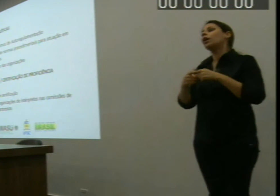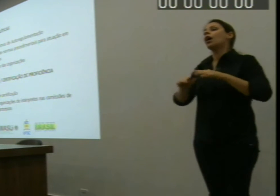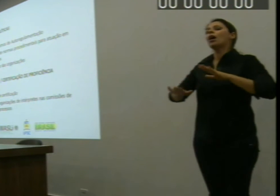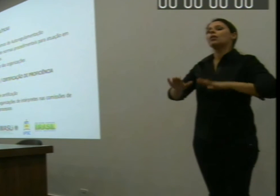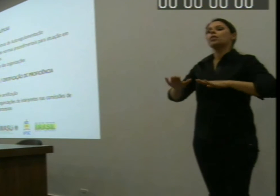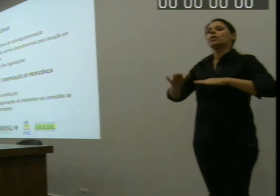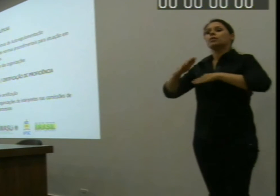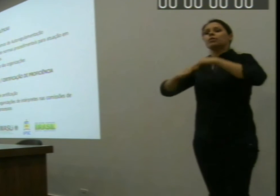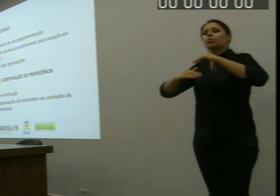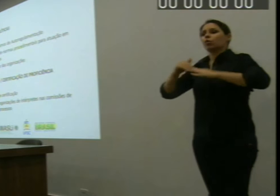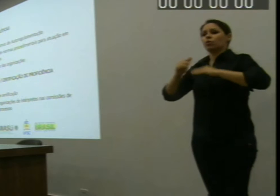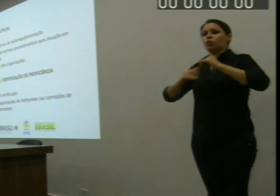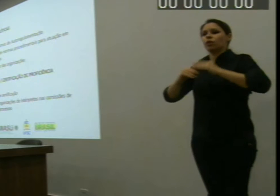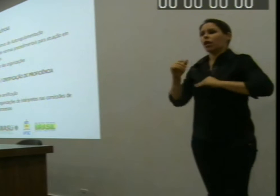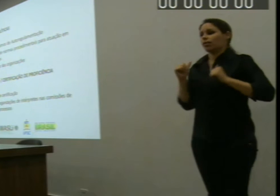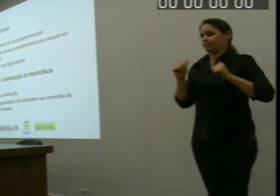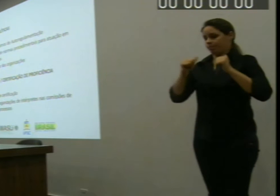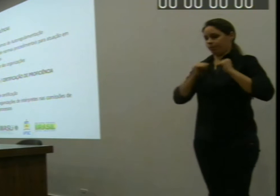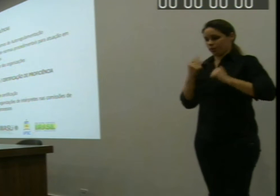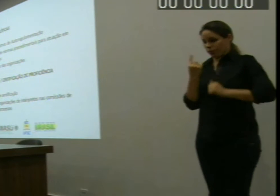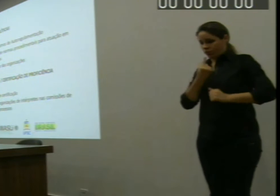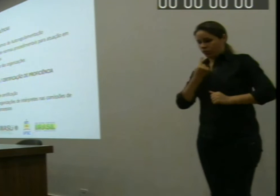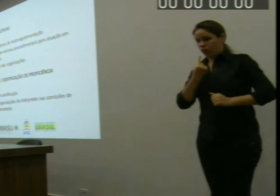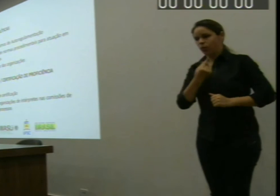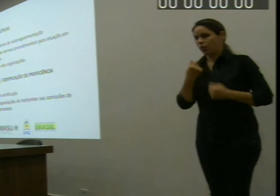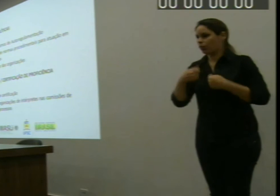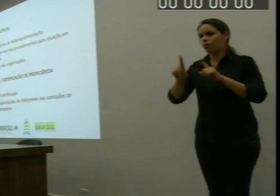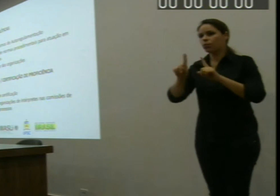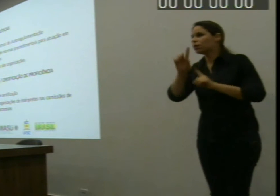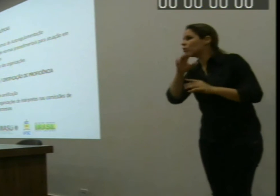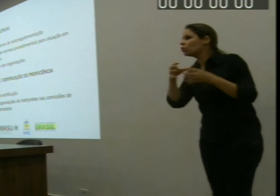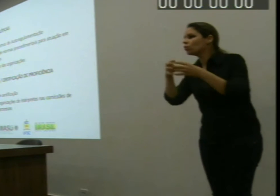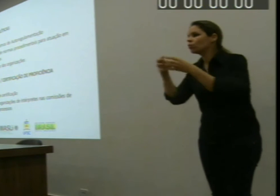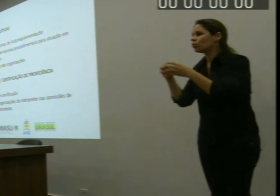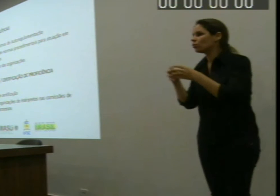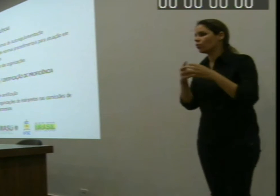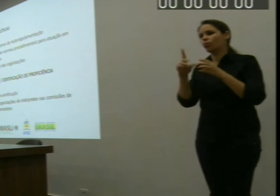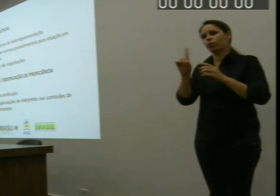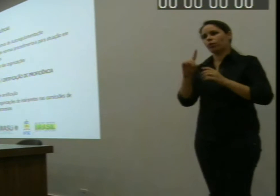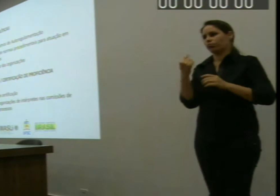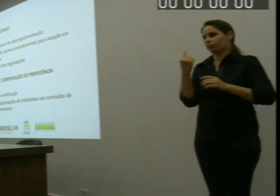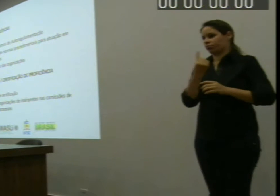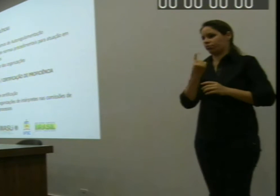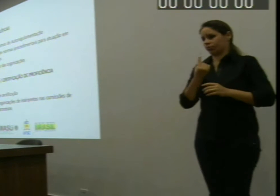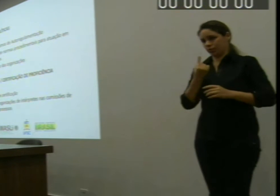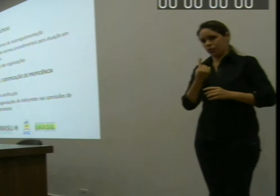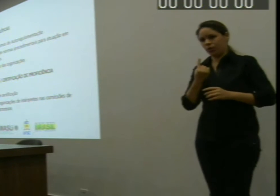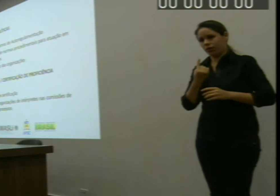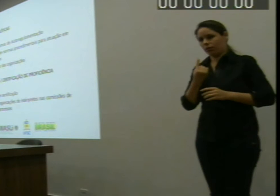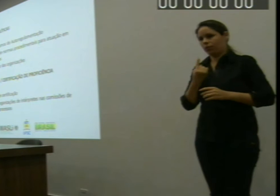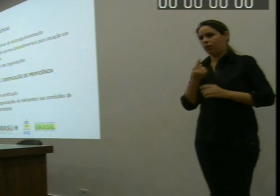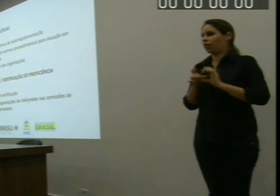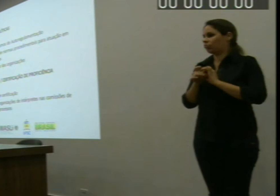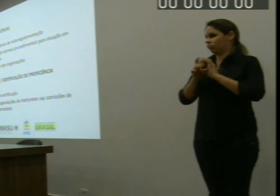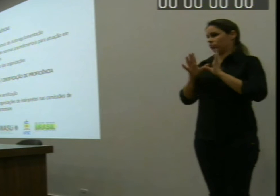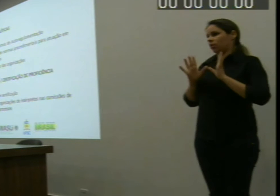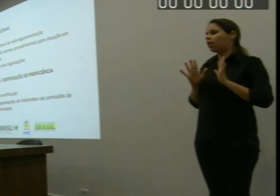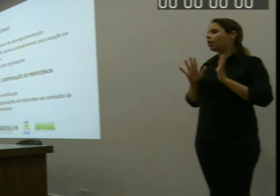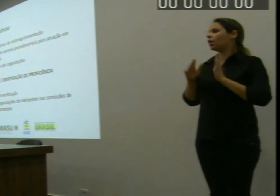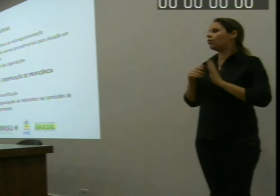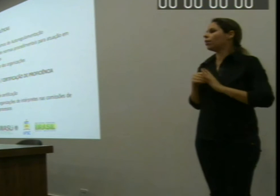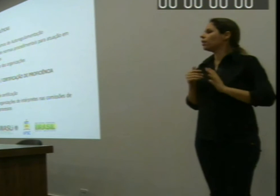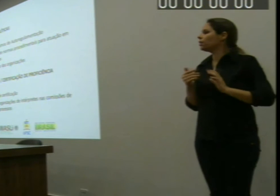autônomos mais indep se a própria vida social permite aos intérpretes uma certa eh liberdade e